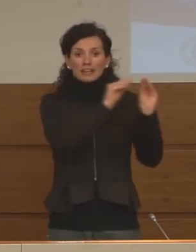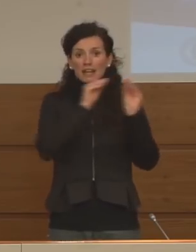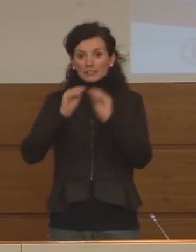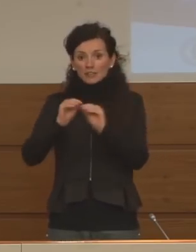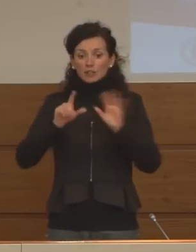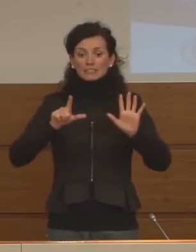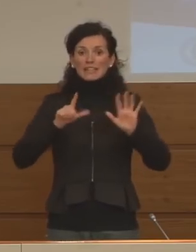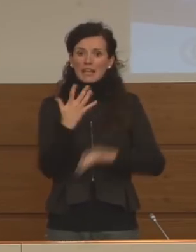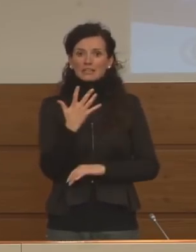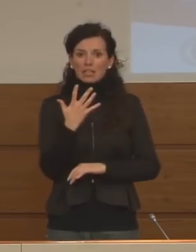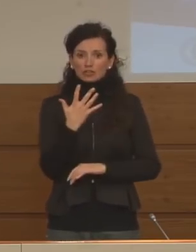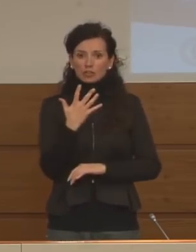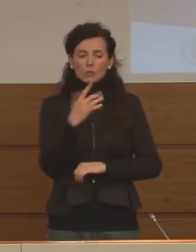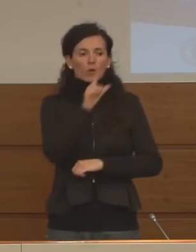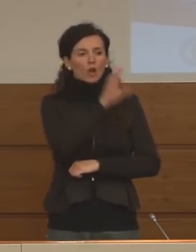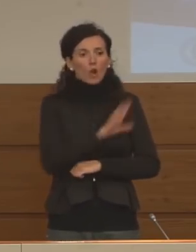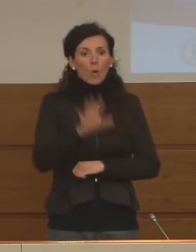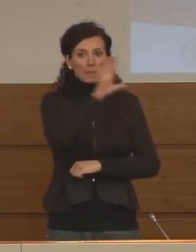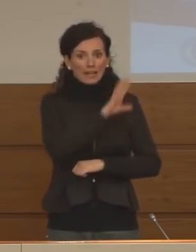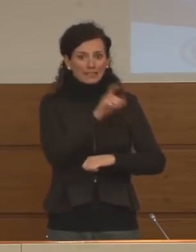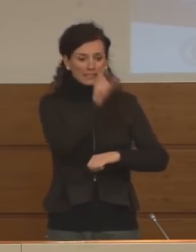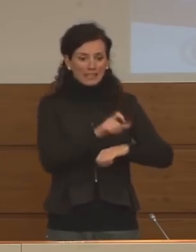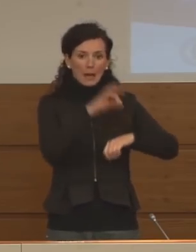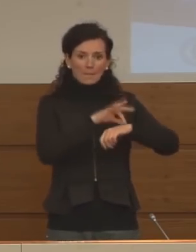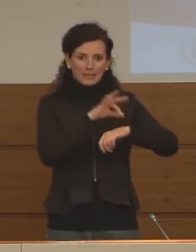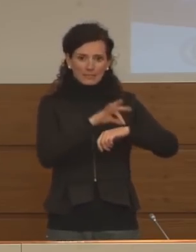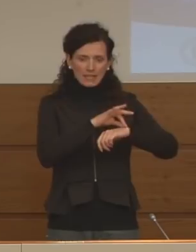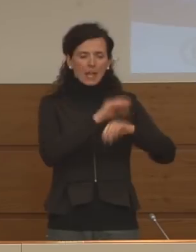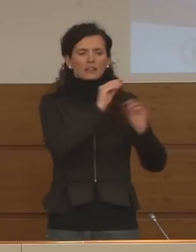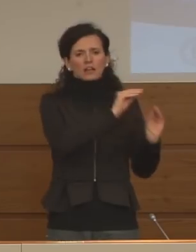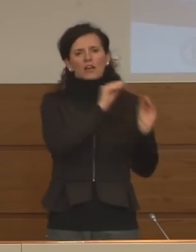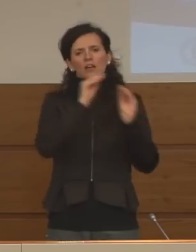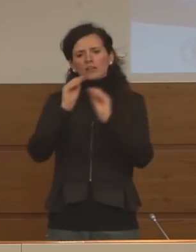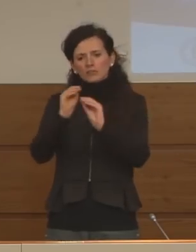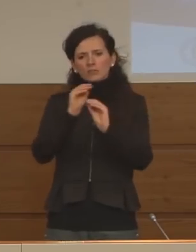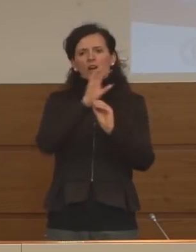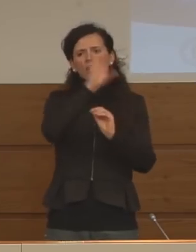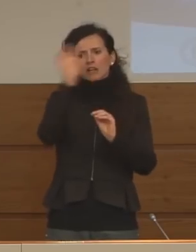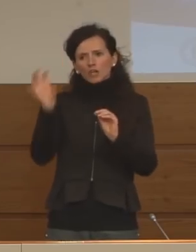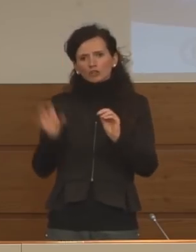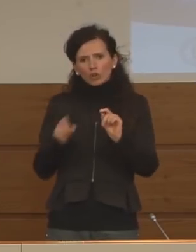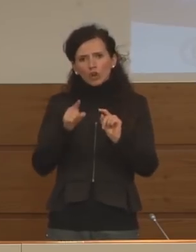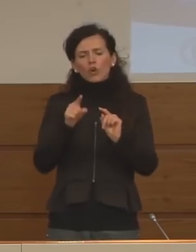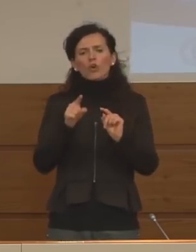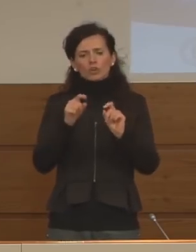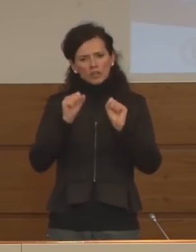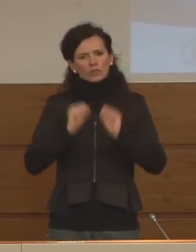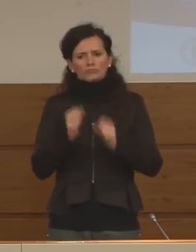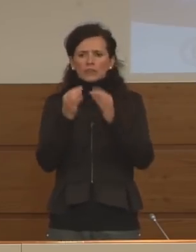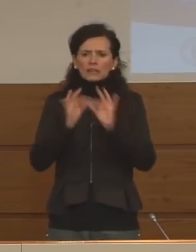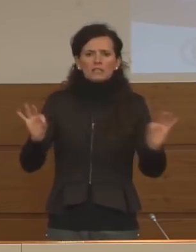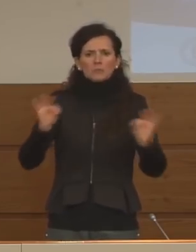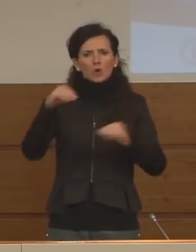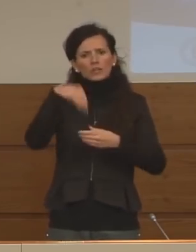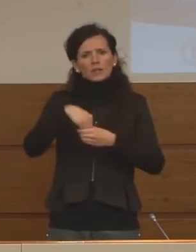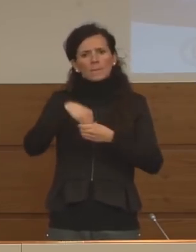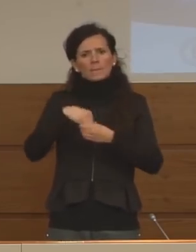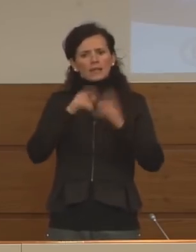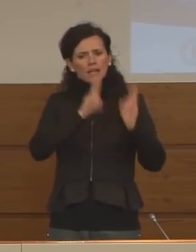pazienti dalla lombardia in altre regioni che hanno una maggiore disponibilità